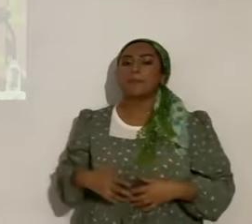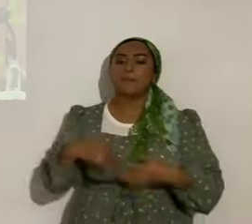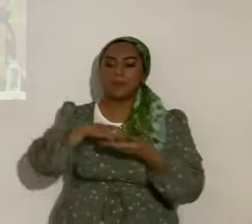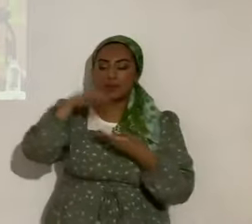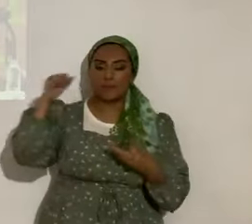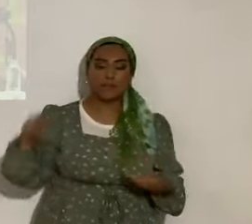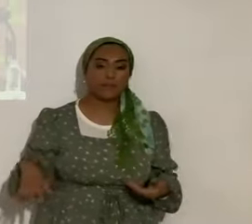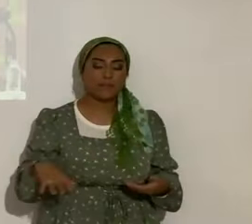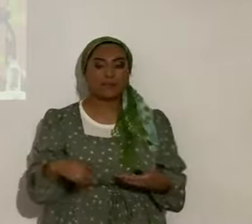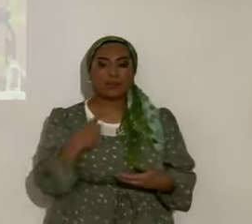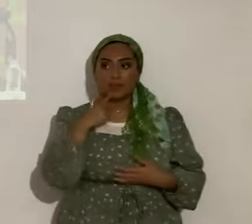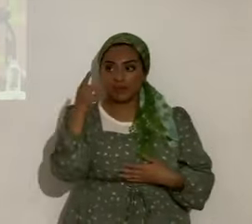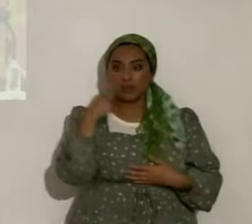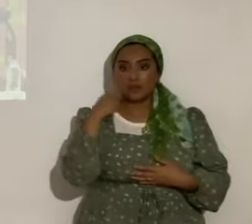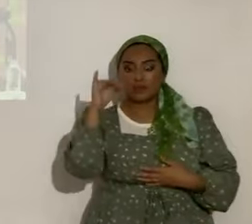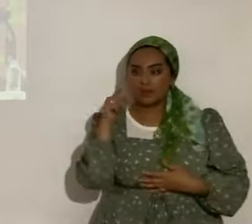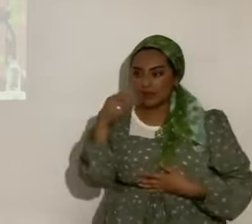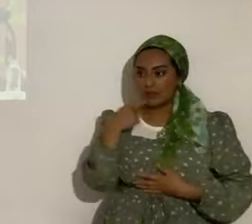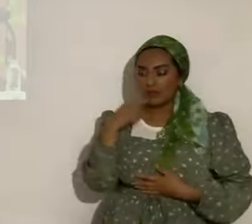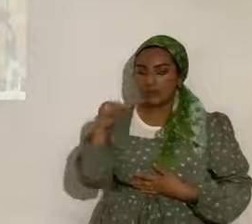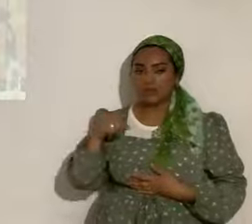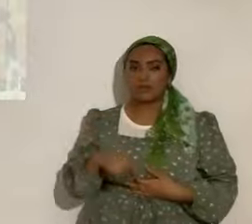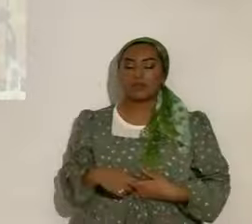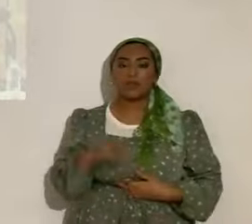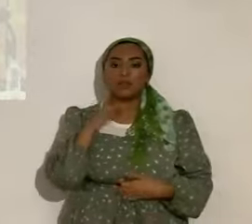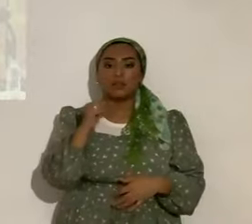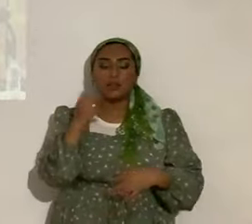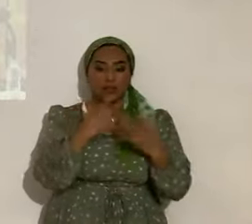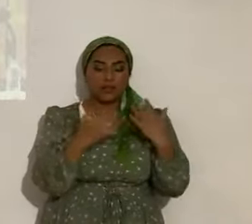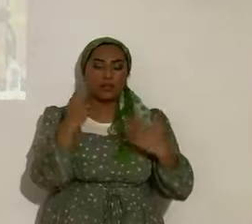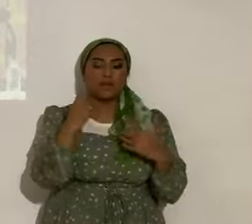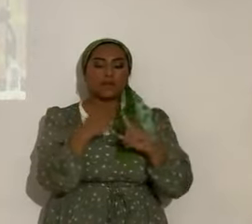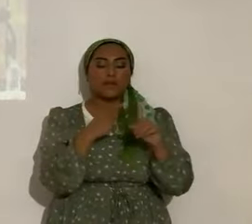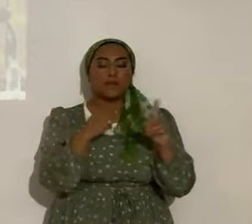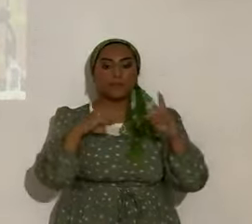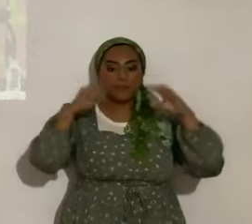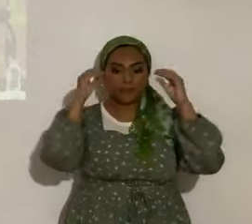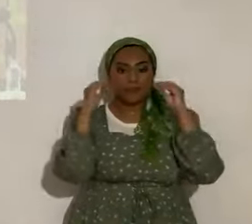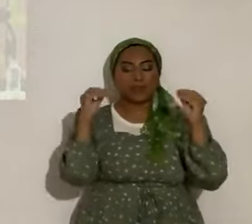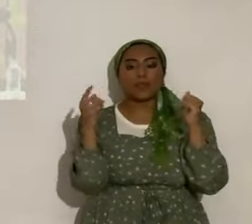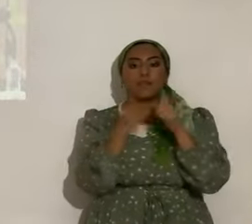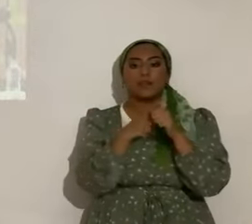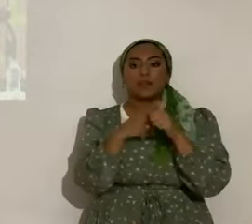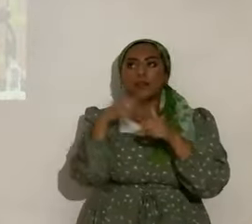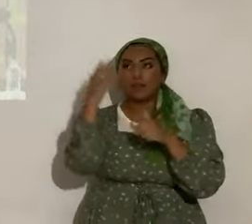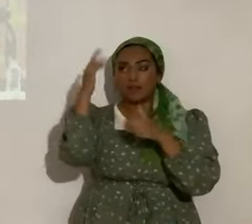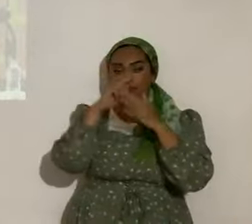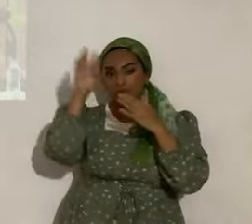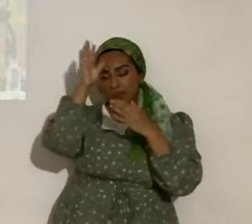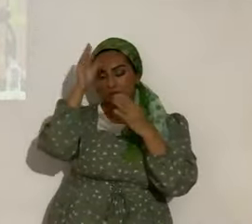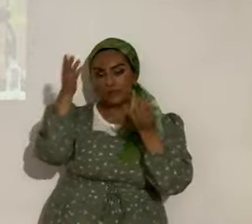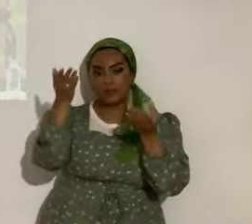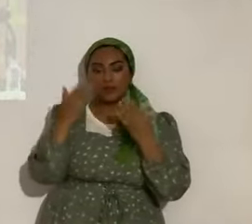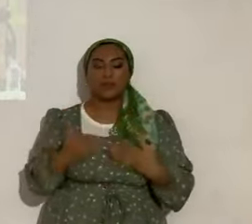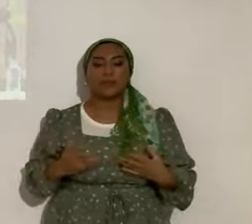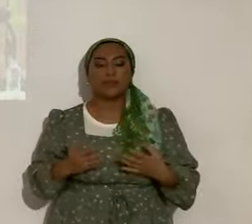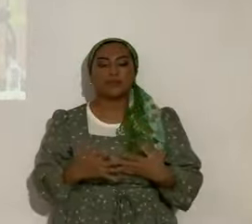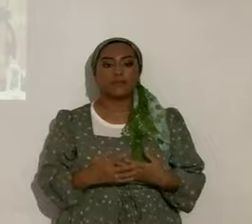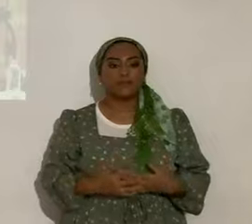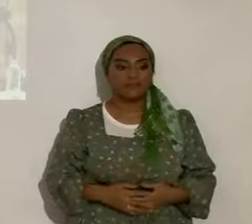fuera demonios. ¿Lo dijo o no lo dijo? Sí lo dijo. Es algo de la comisión principal que el Eterno nos ha dado. Es algo